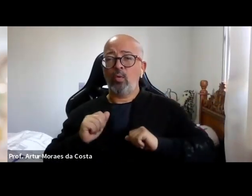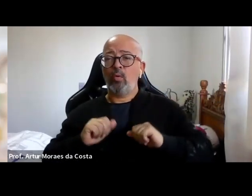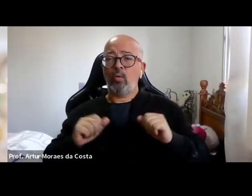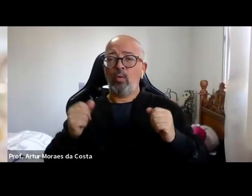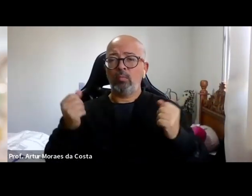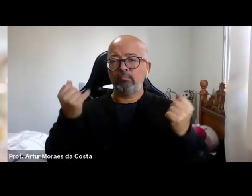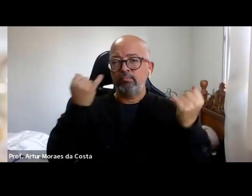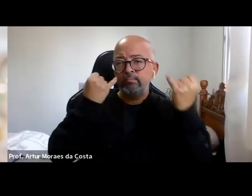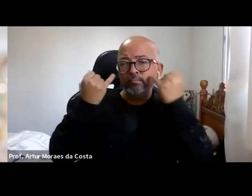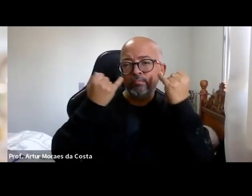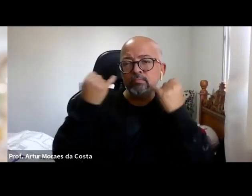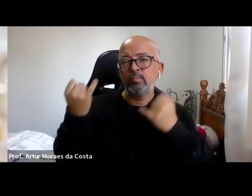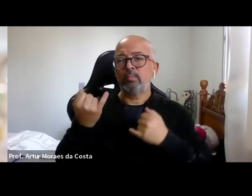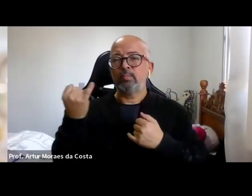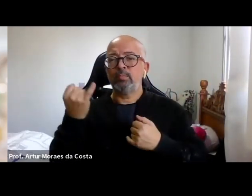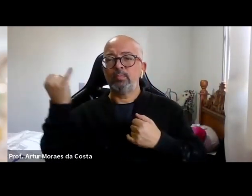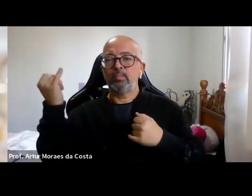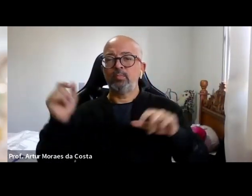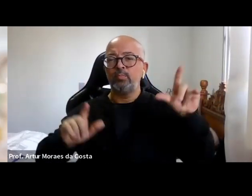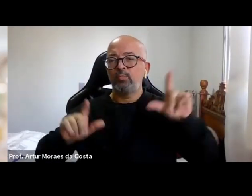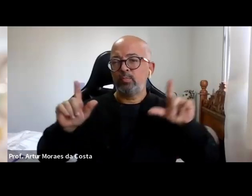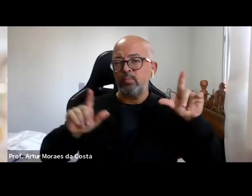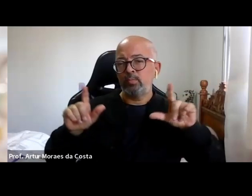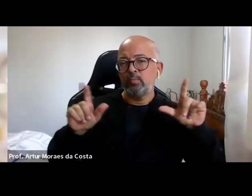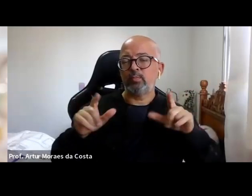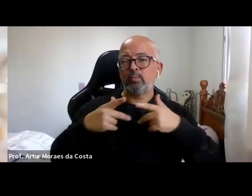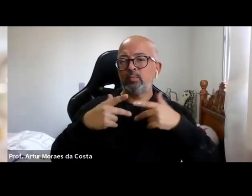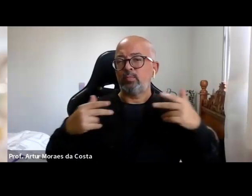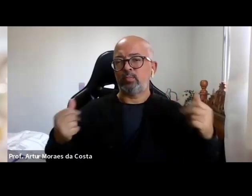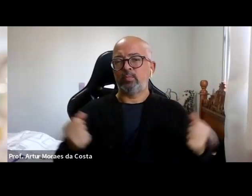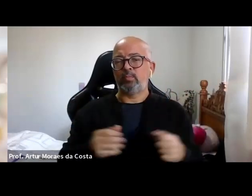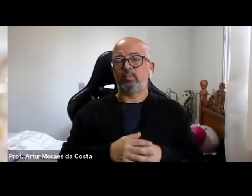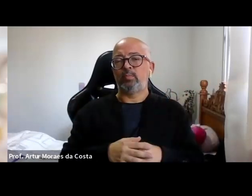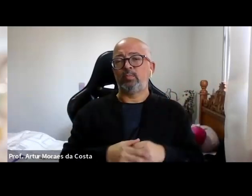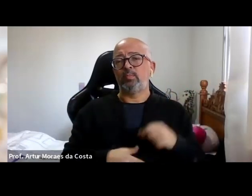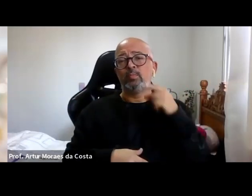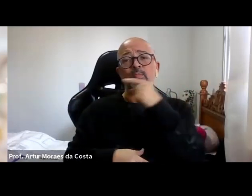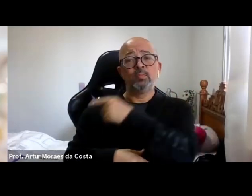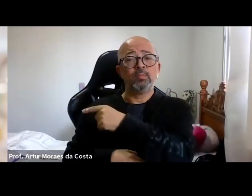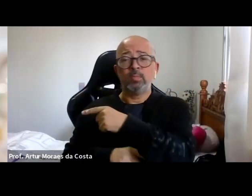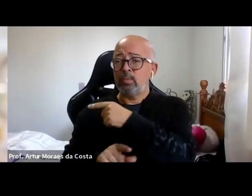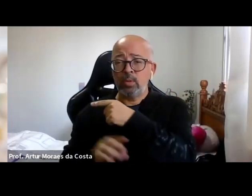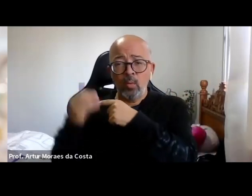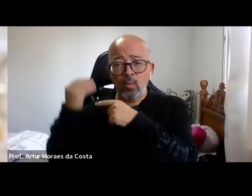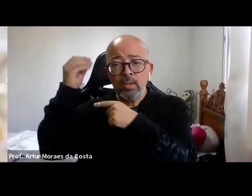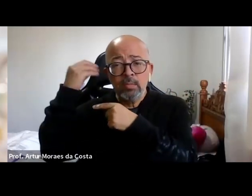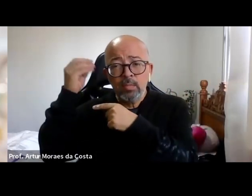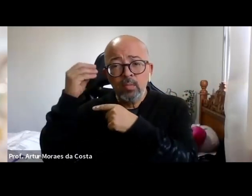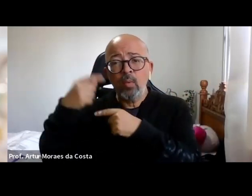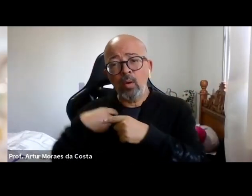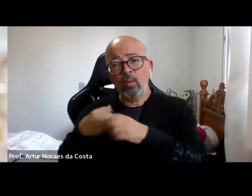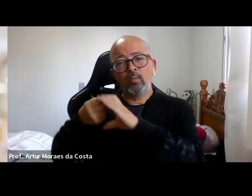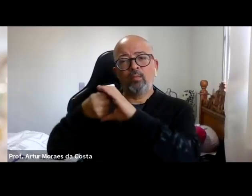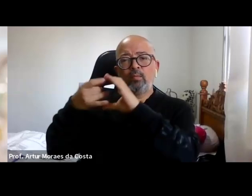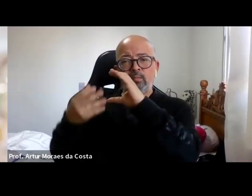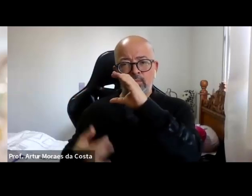por por ellos por ellas les permiten a las personas sordos ciegas saber cómo funciona el mundo el